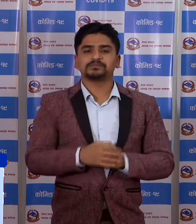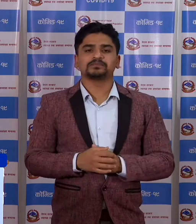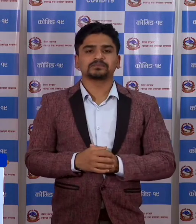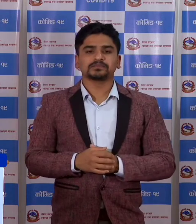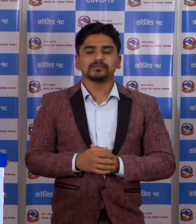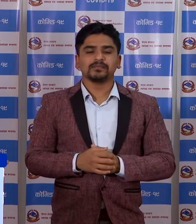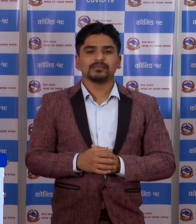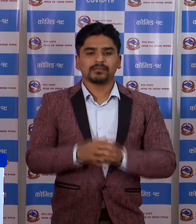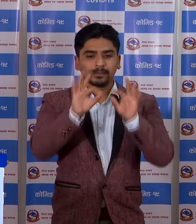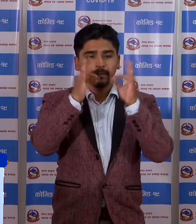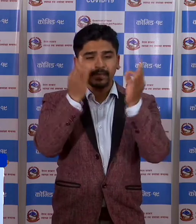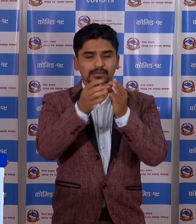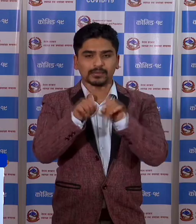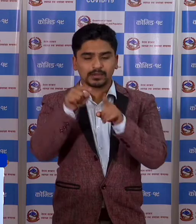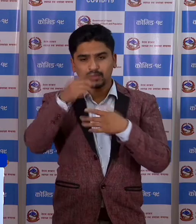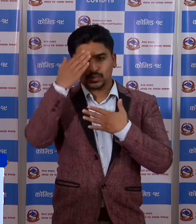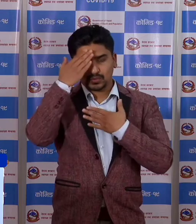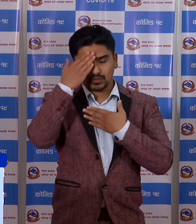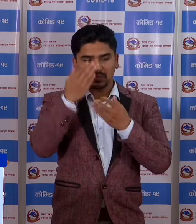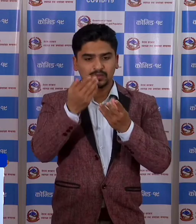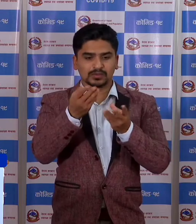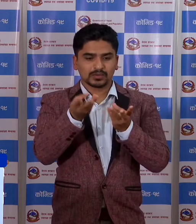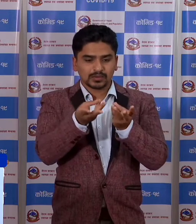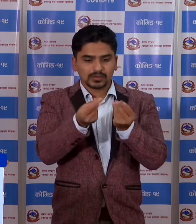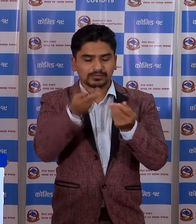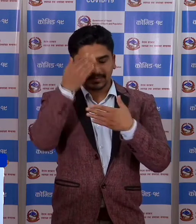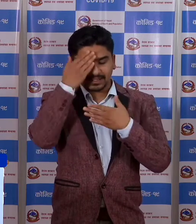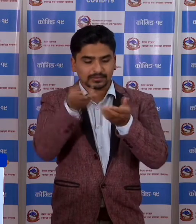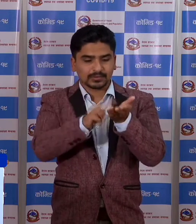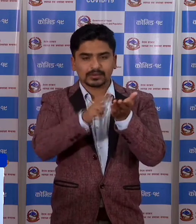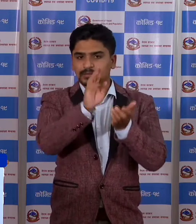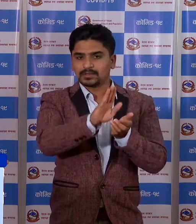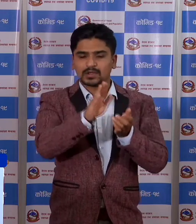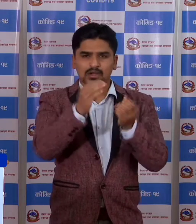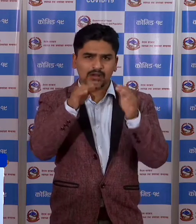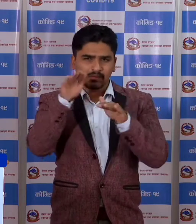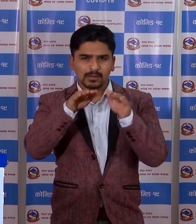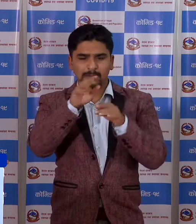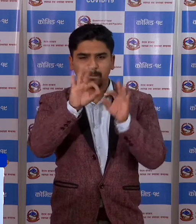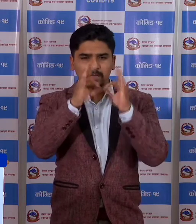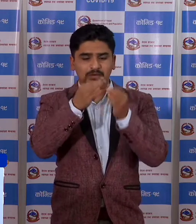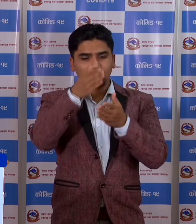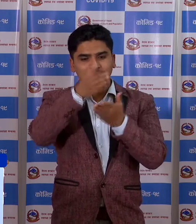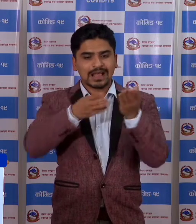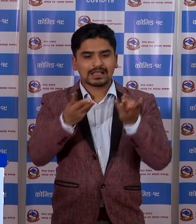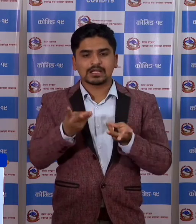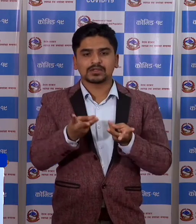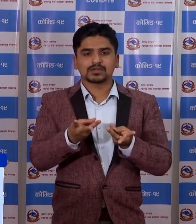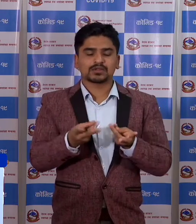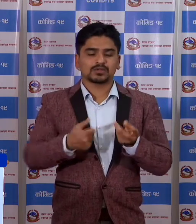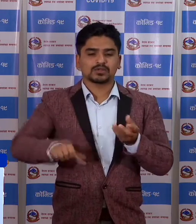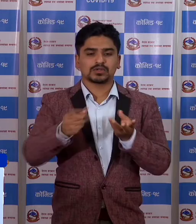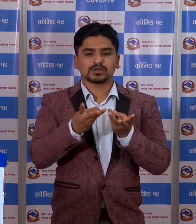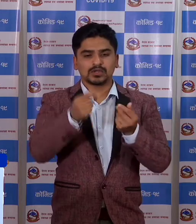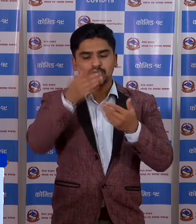छ। विश्वमा पनि यो रोगको सङ्क्रमण बढिरहेको अवस्था छ। लगभग विश्व को आधा जनसंख्या रोग को जोखिम